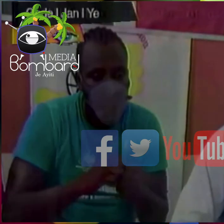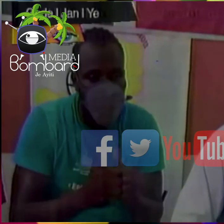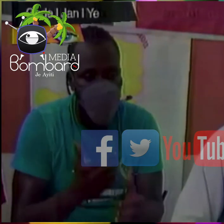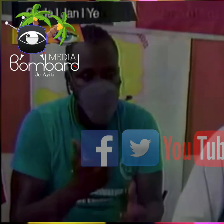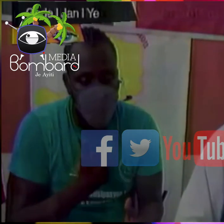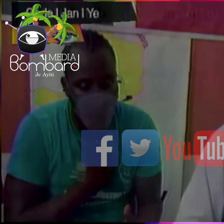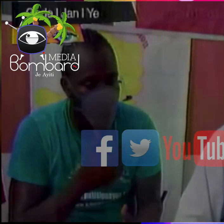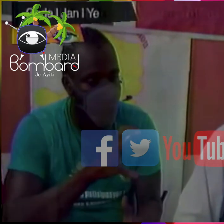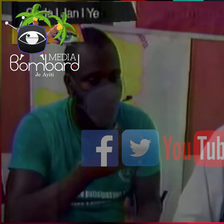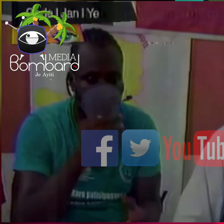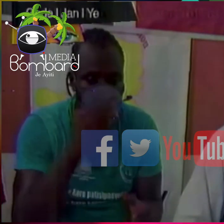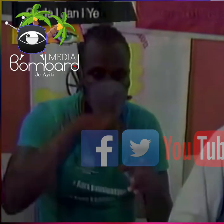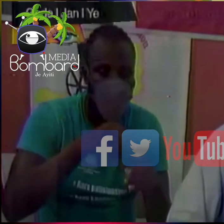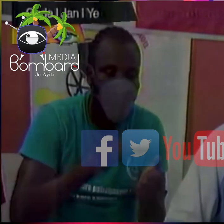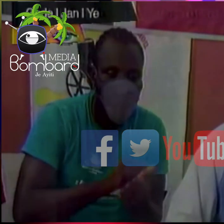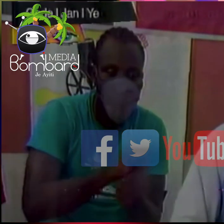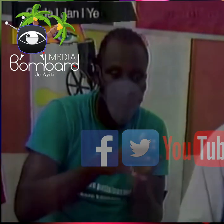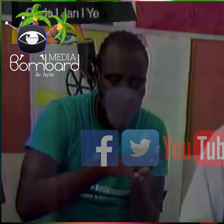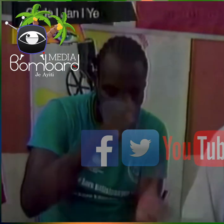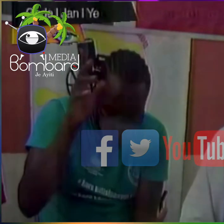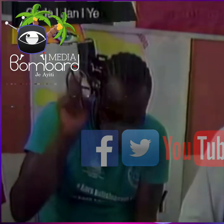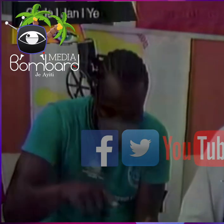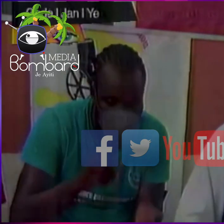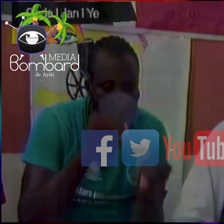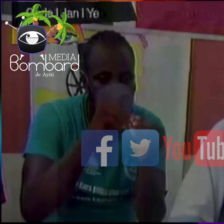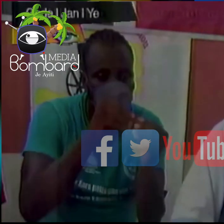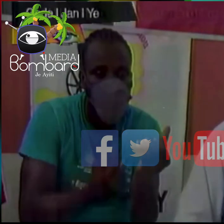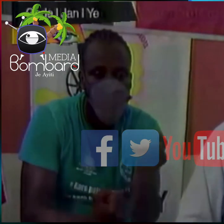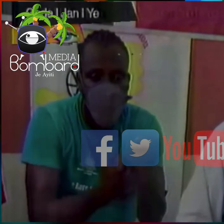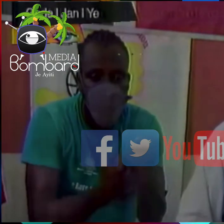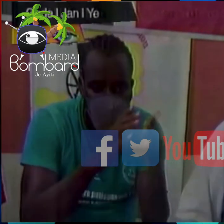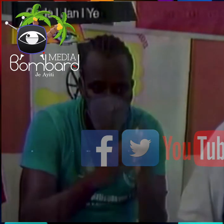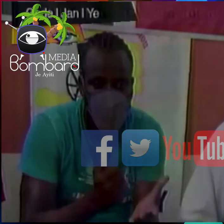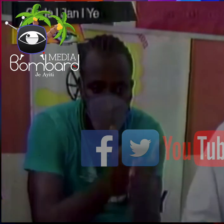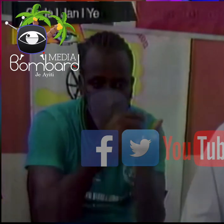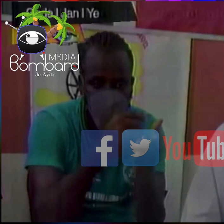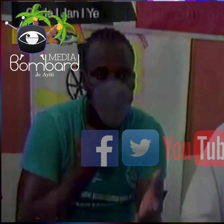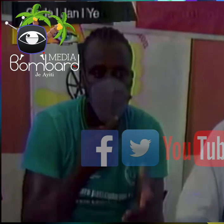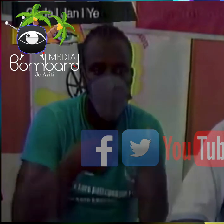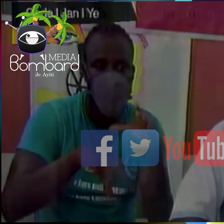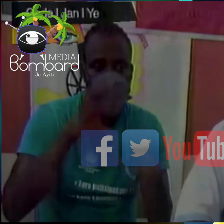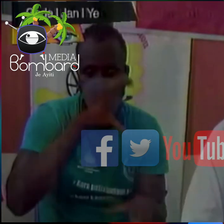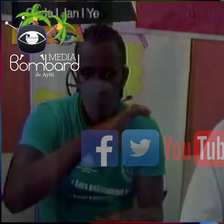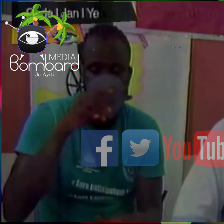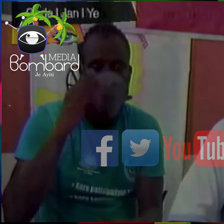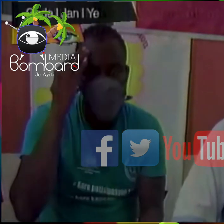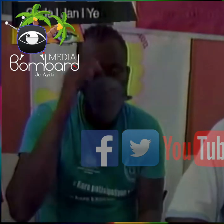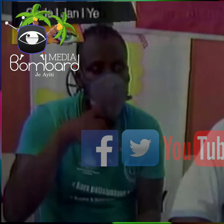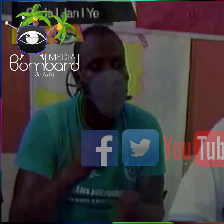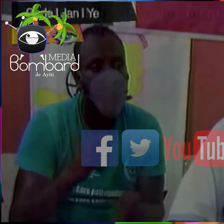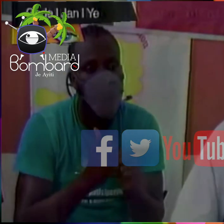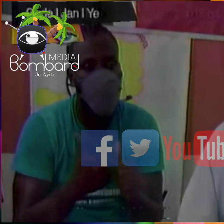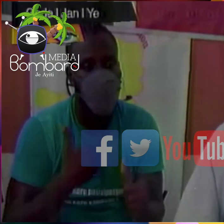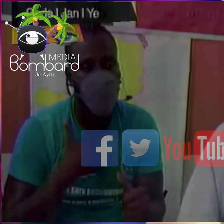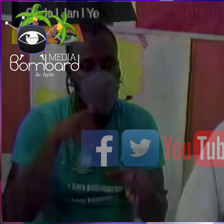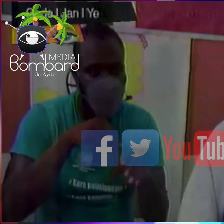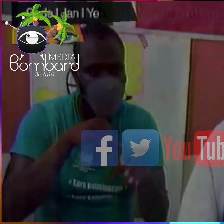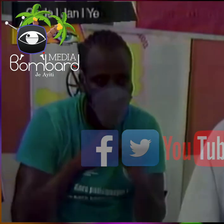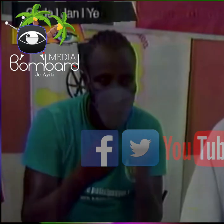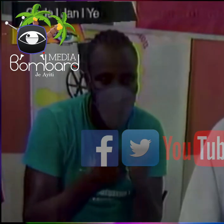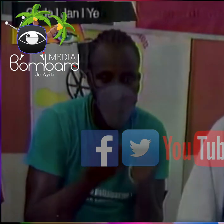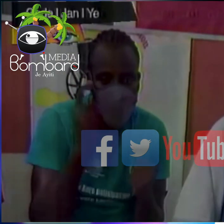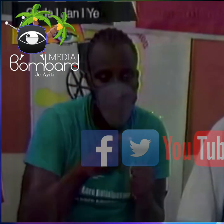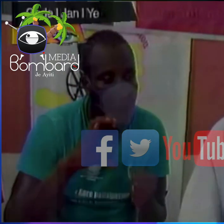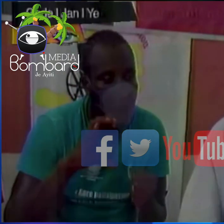bon, pas qu'à de l'État, parce que normalement, nous étions là depuis janvier 2010, Fédération internationale, maintenant là, l'État, il ne s'est pas déjà présenté un jour avec nous, pour dire que